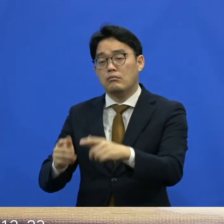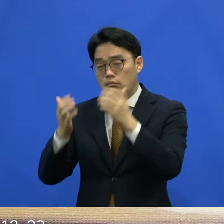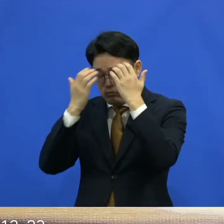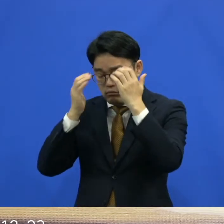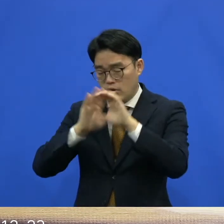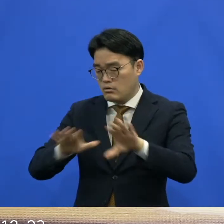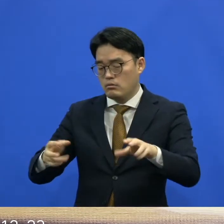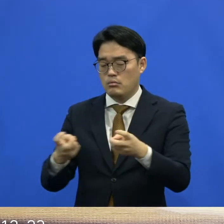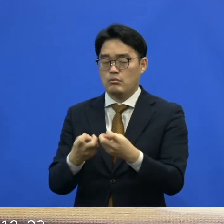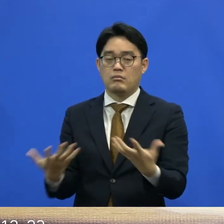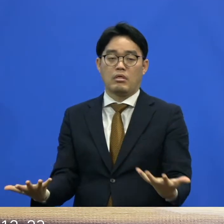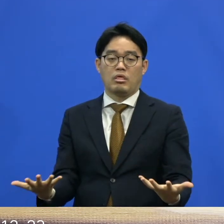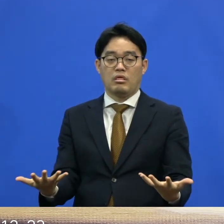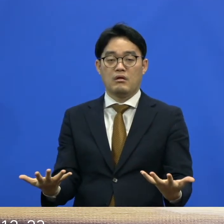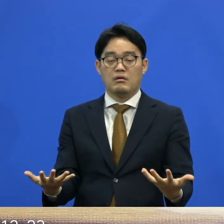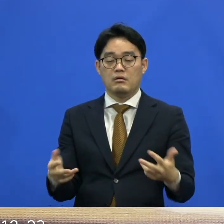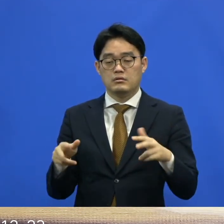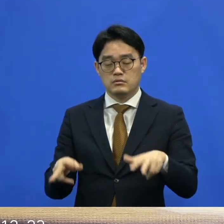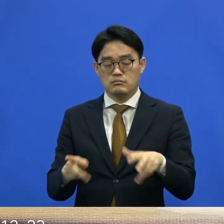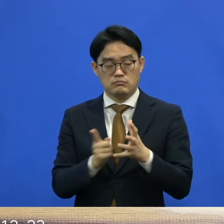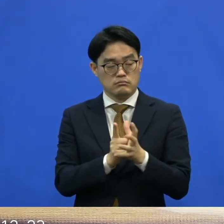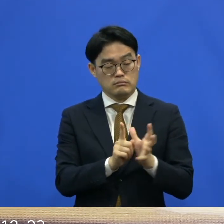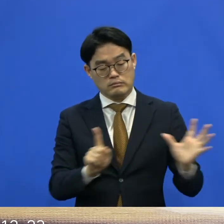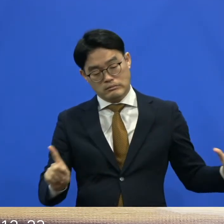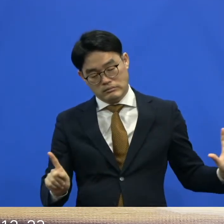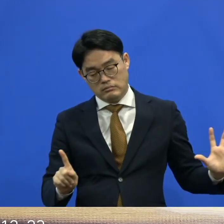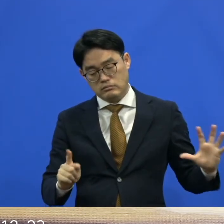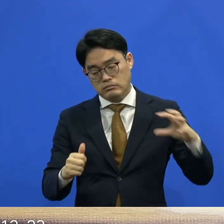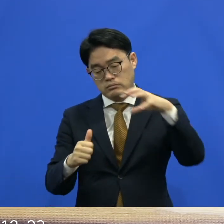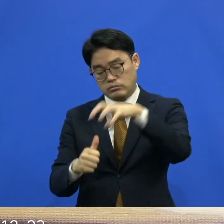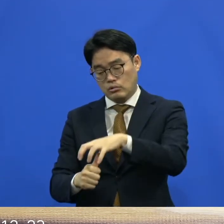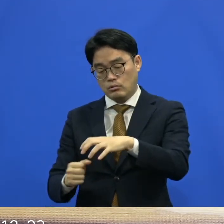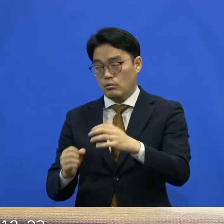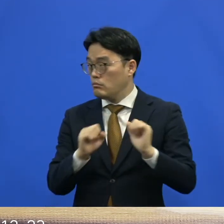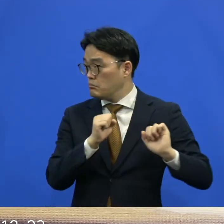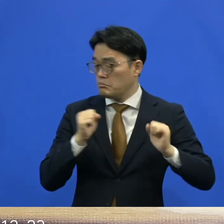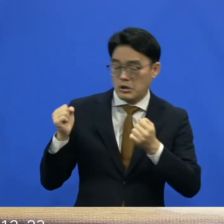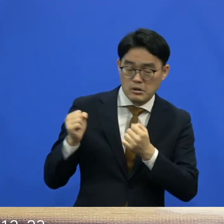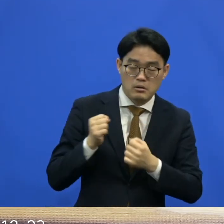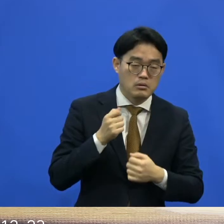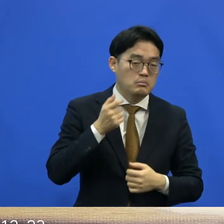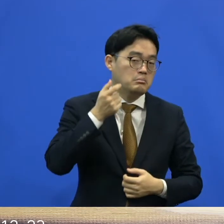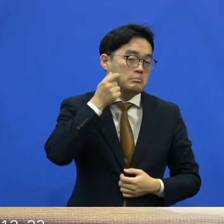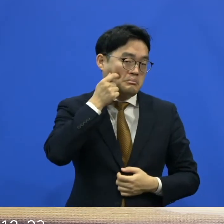여기서 철저히 고립되어 있고 어디론가 도피할 수도 없어요. 이건 감옥이에요.